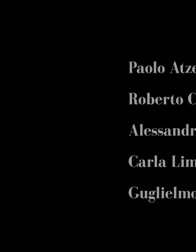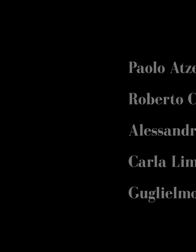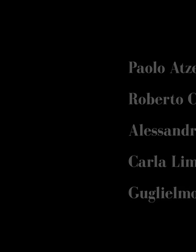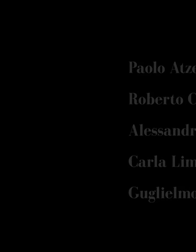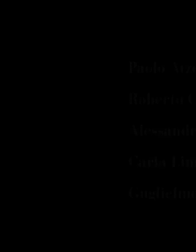m